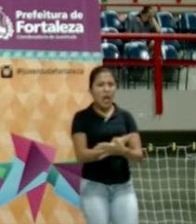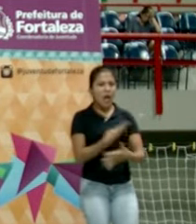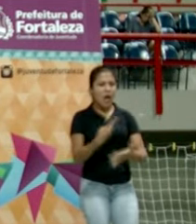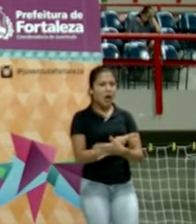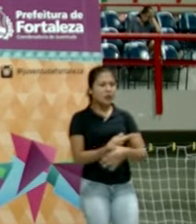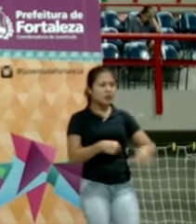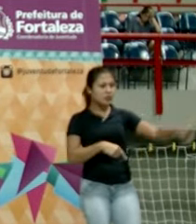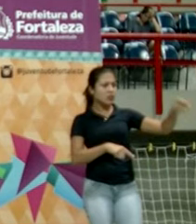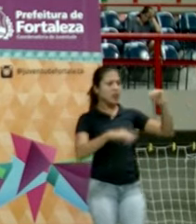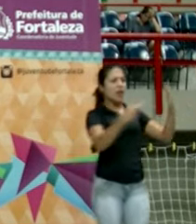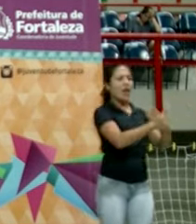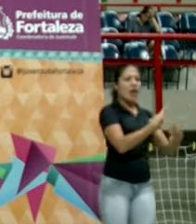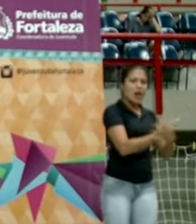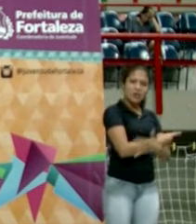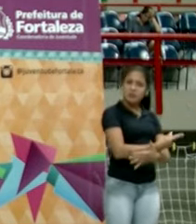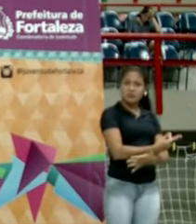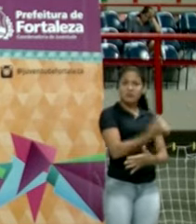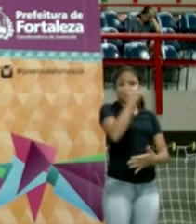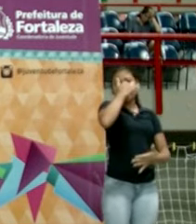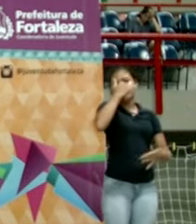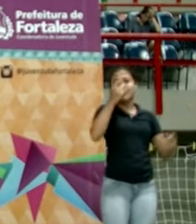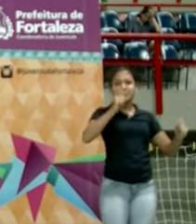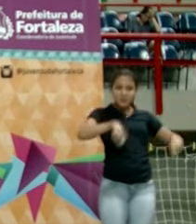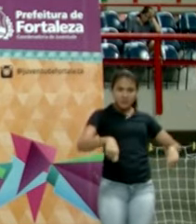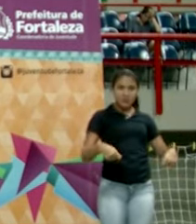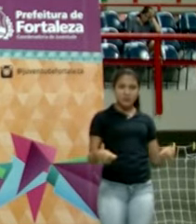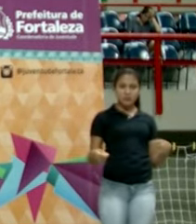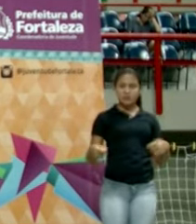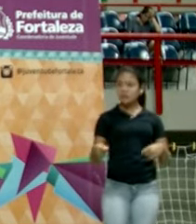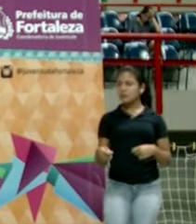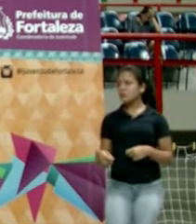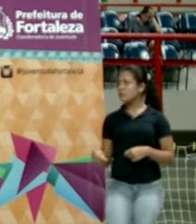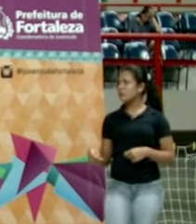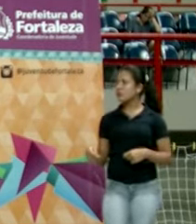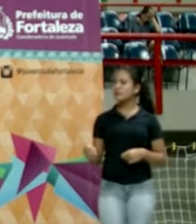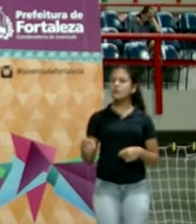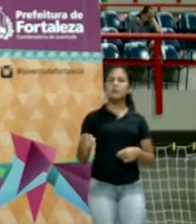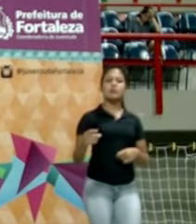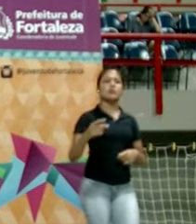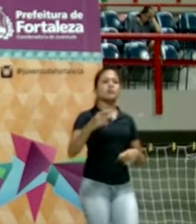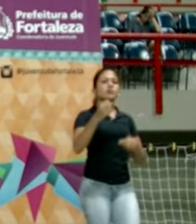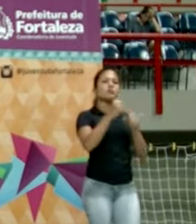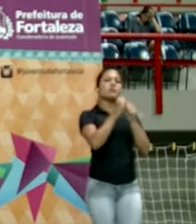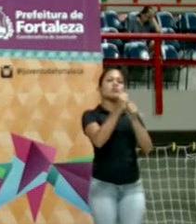anos, não é não? Está bem pertinho. Passa no instante. Eu ainda me lembro,